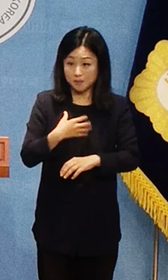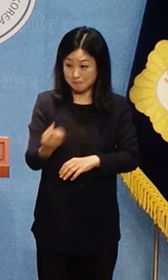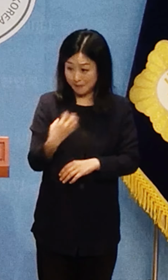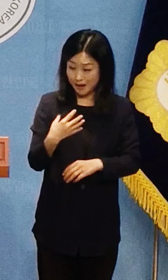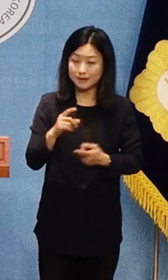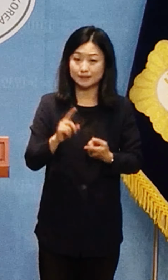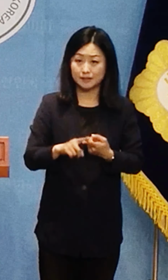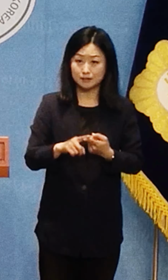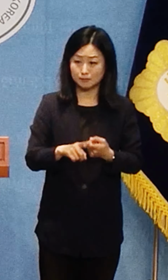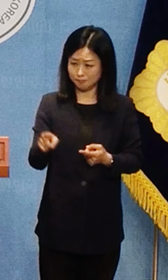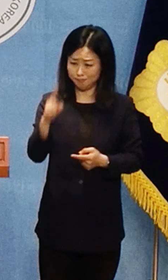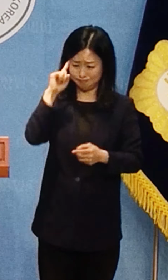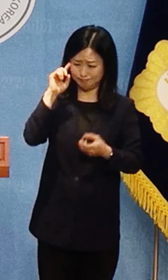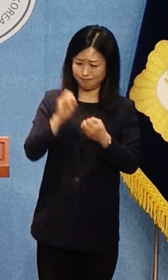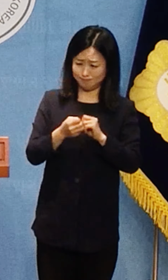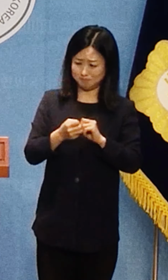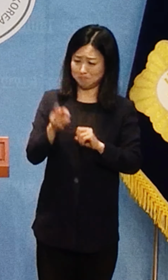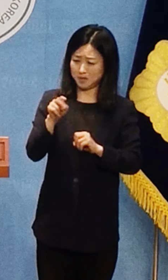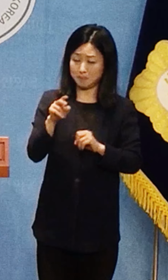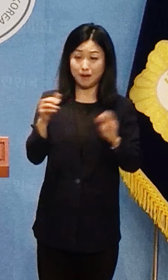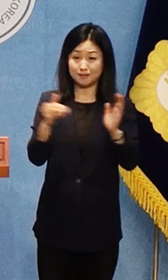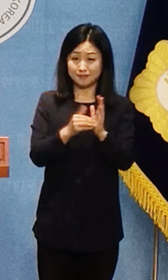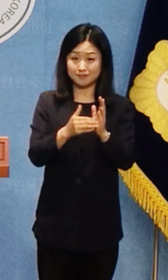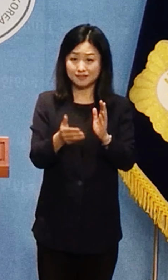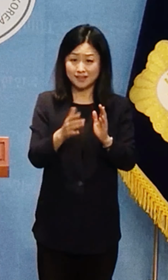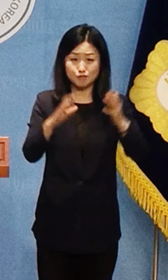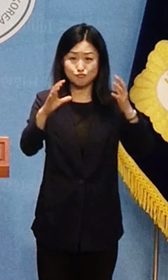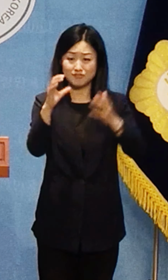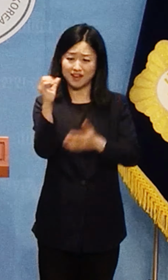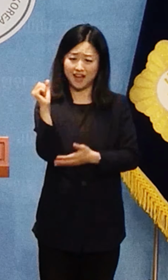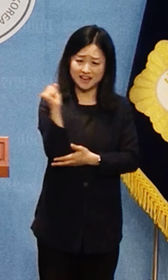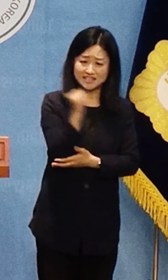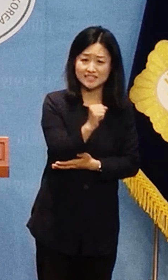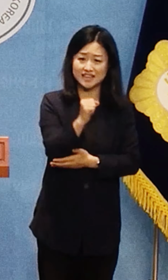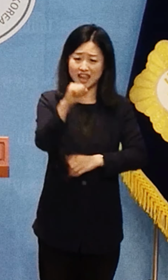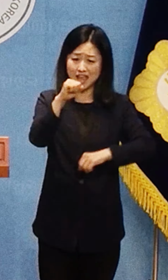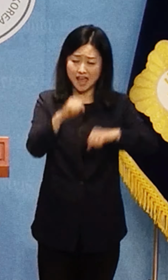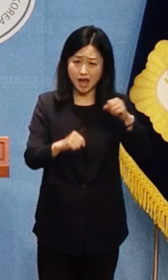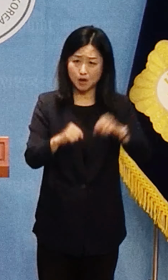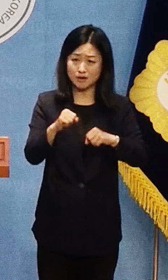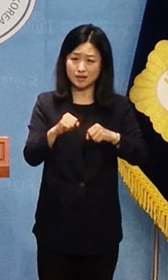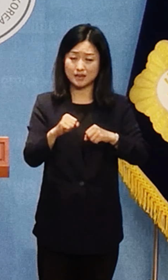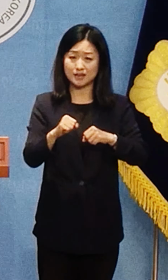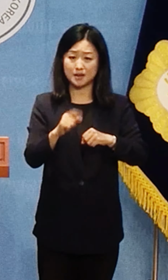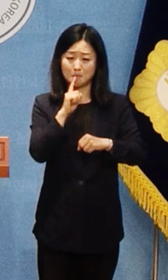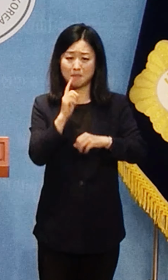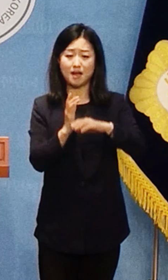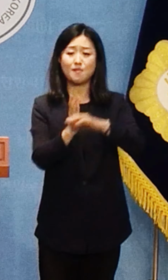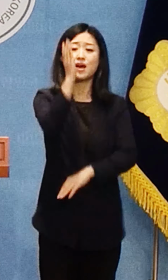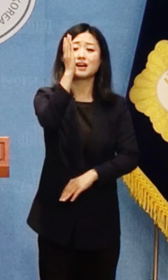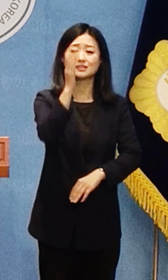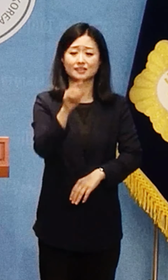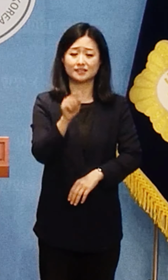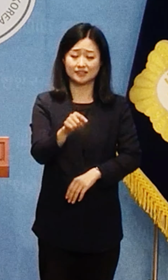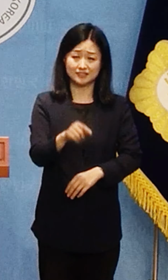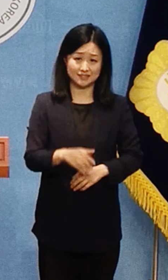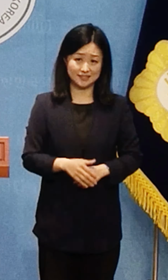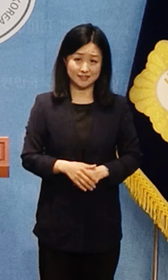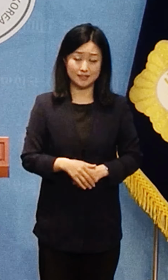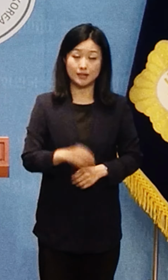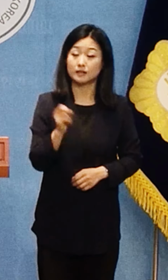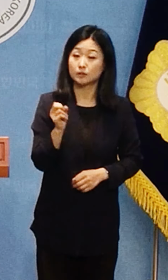비판하면 그만 있지 국가의 기강을 어지럽히는 행위라고 왜 오버를 합니까